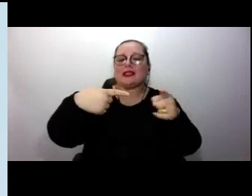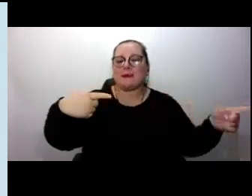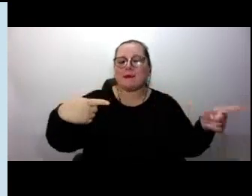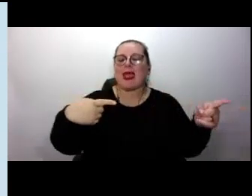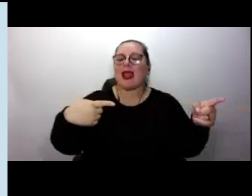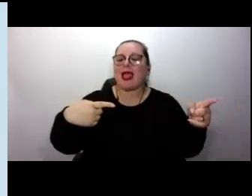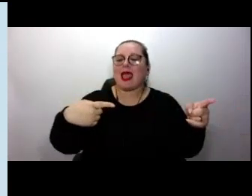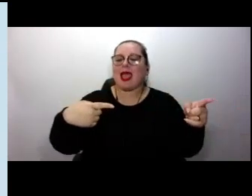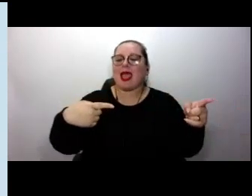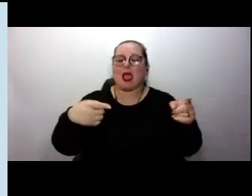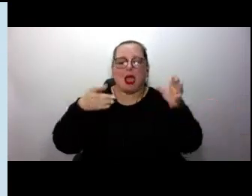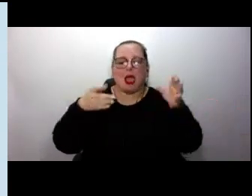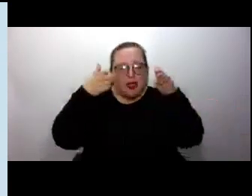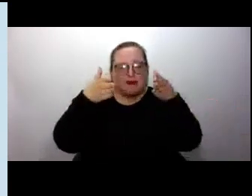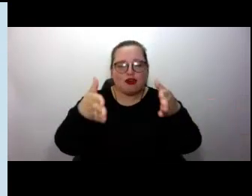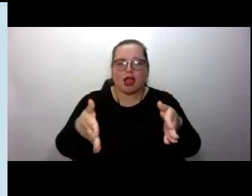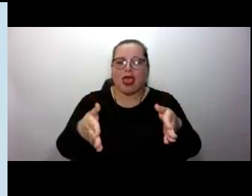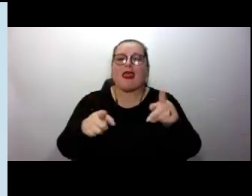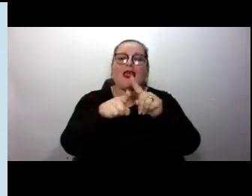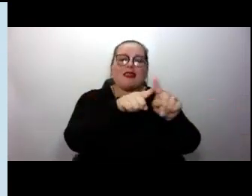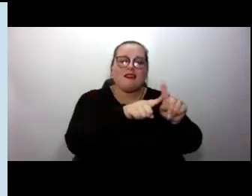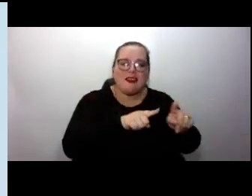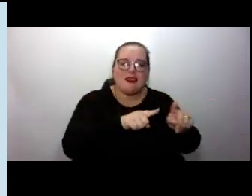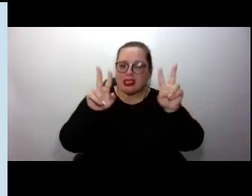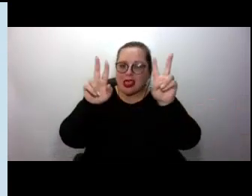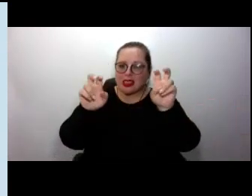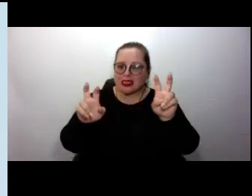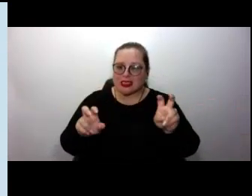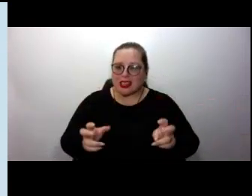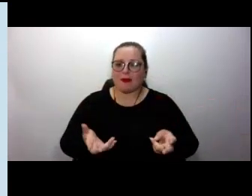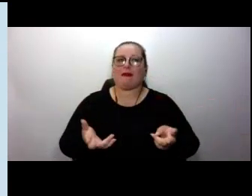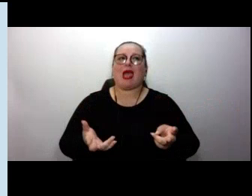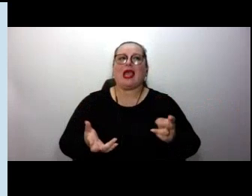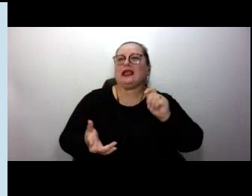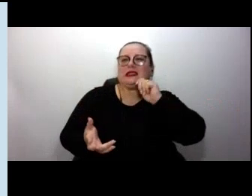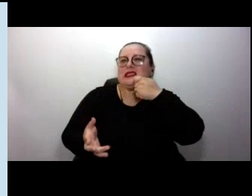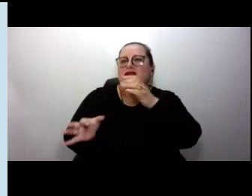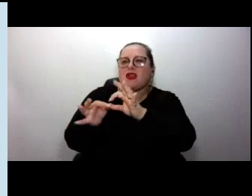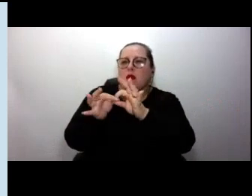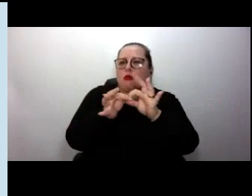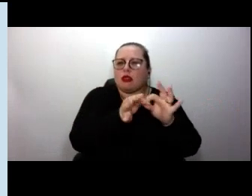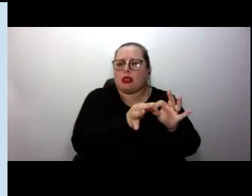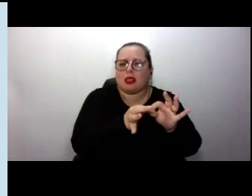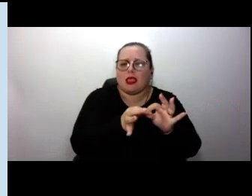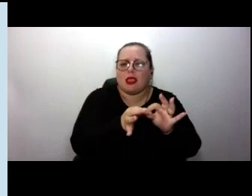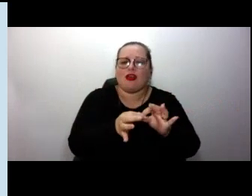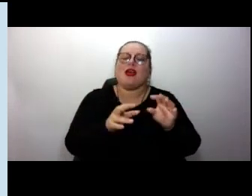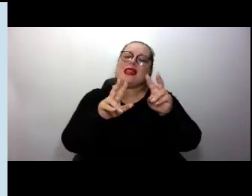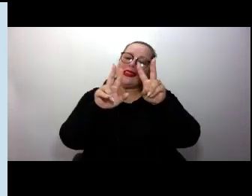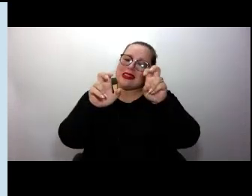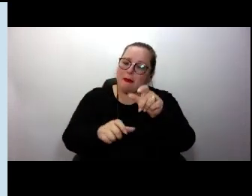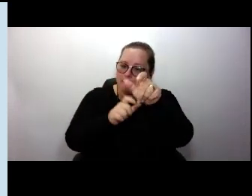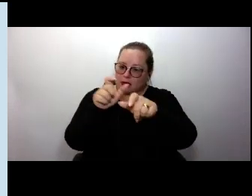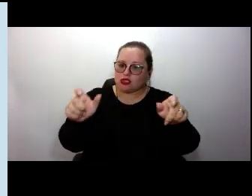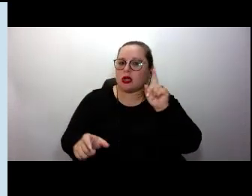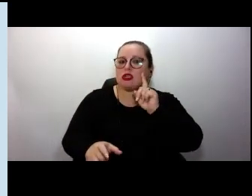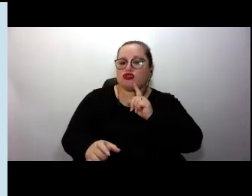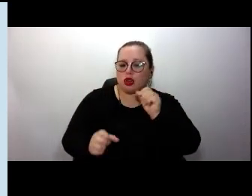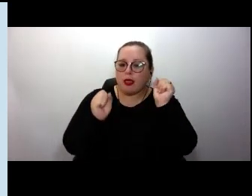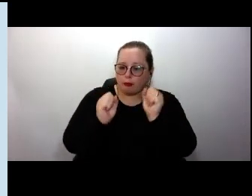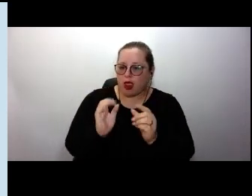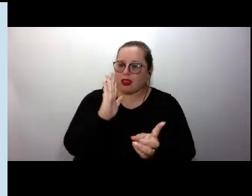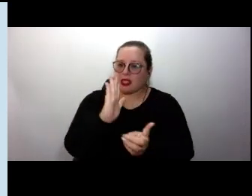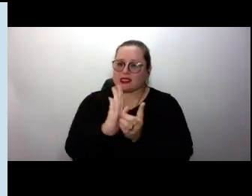dedicada a abordar distintos temas que tienen que ver con los ámbitos en los que las personas sordas se desarrollan y